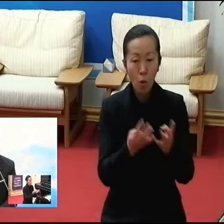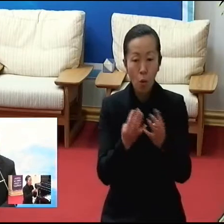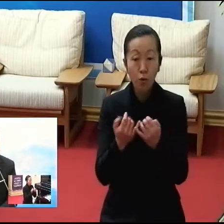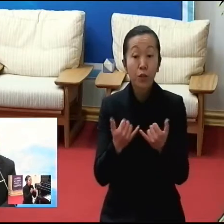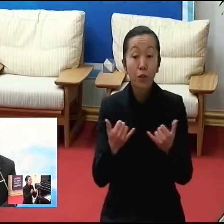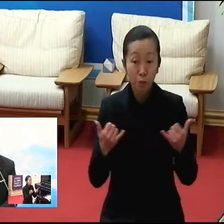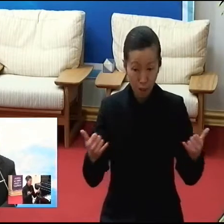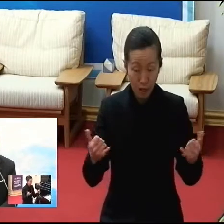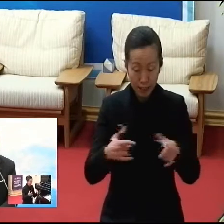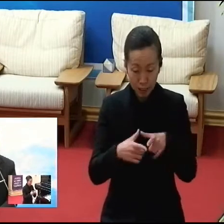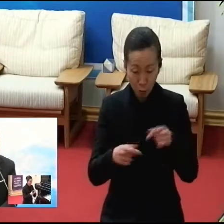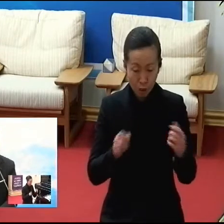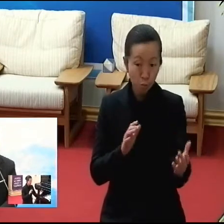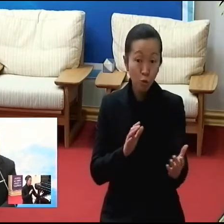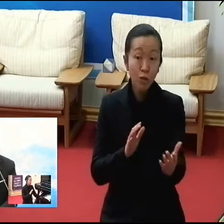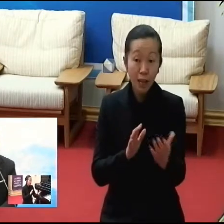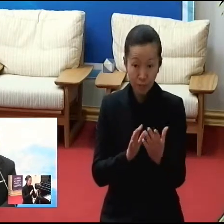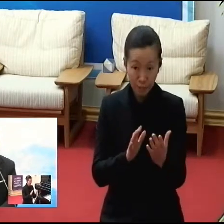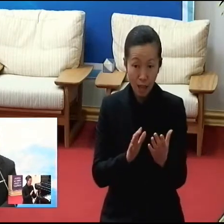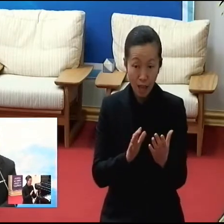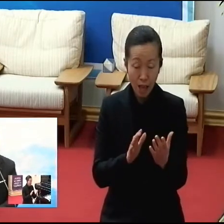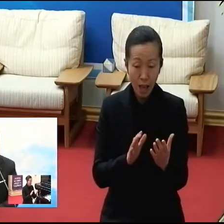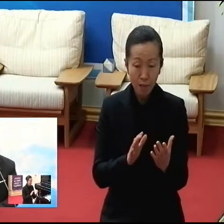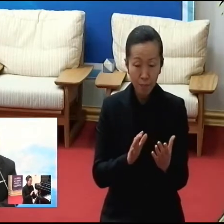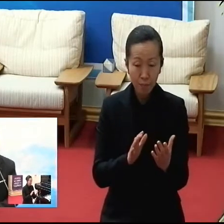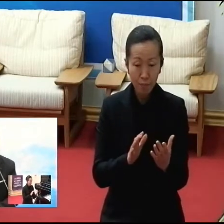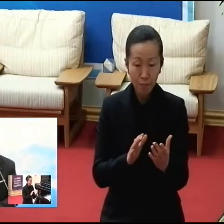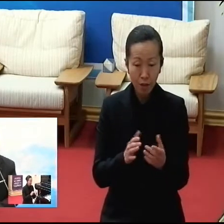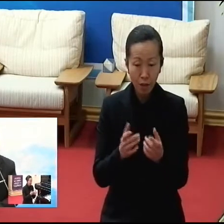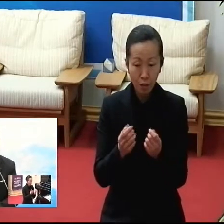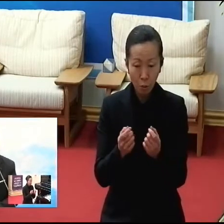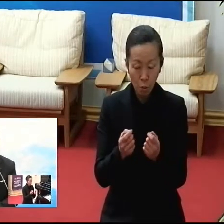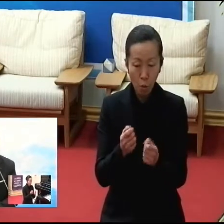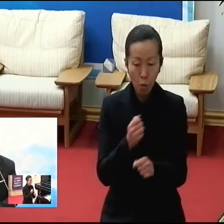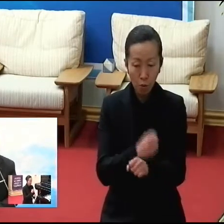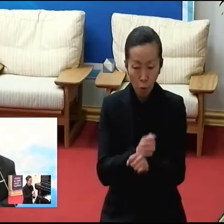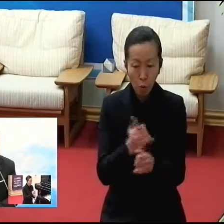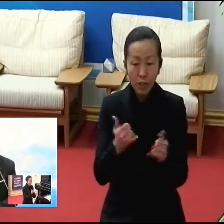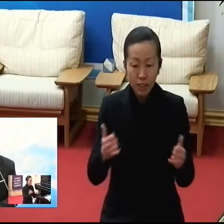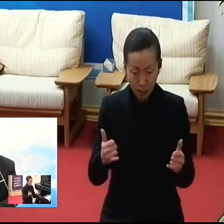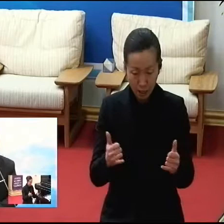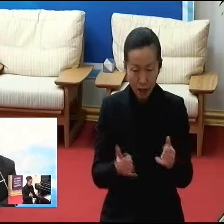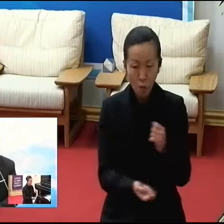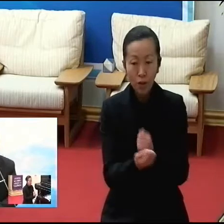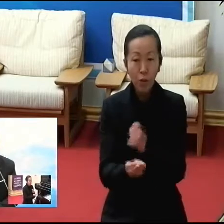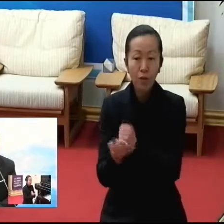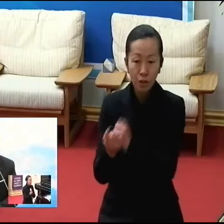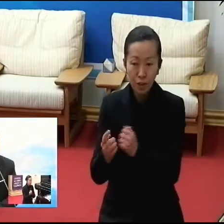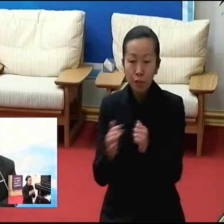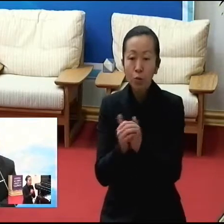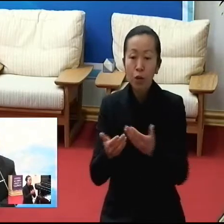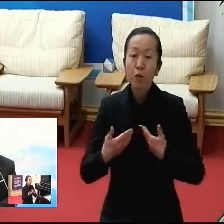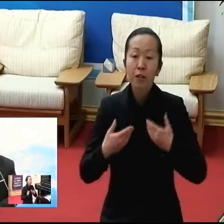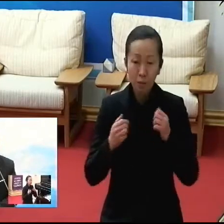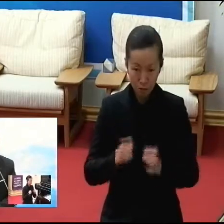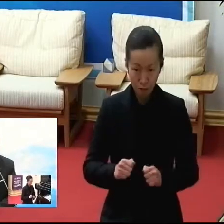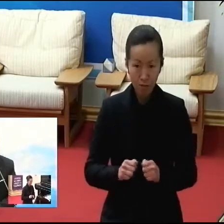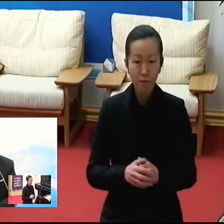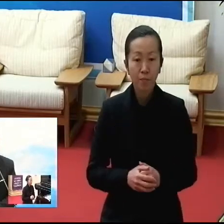くの人たちが日本に向かったそういう灯籠者たちが生じました。